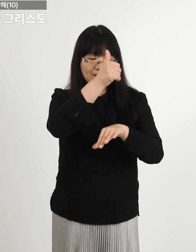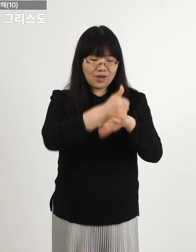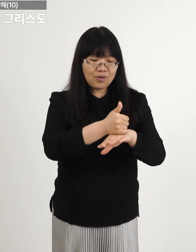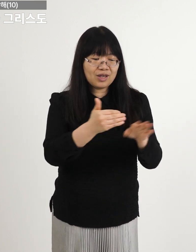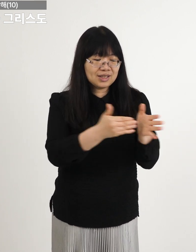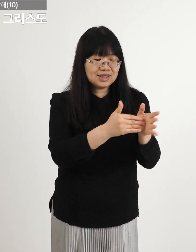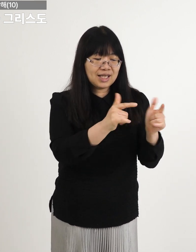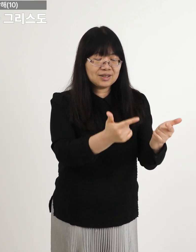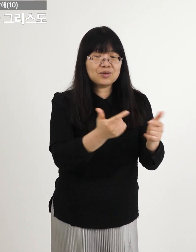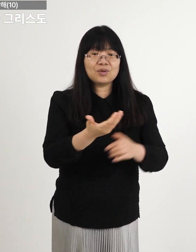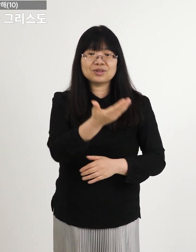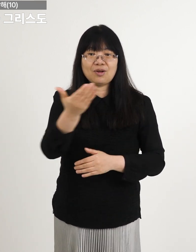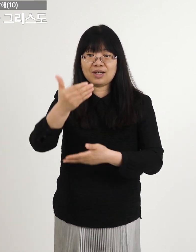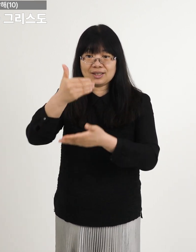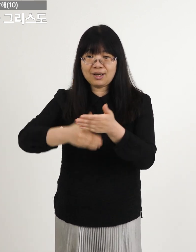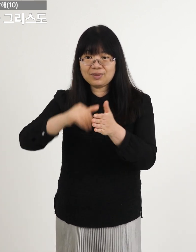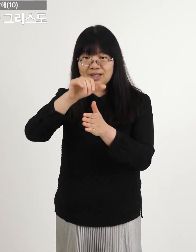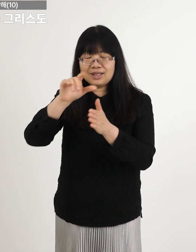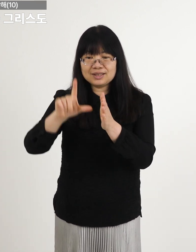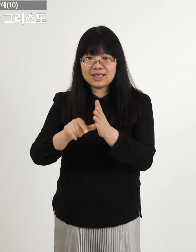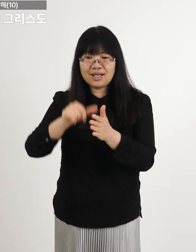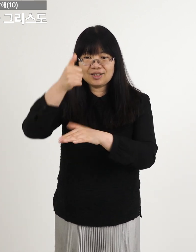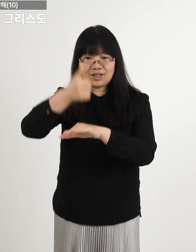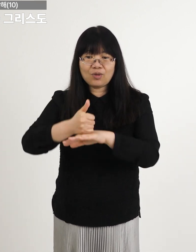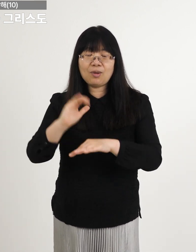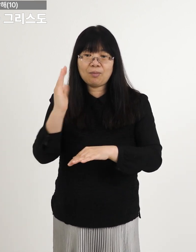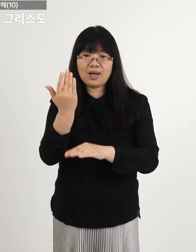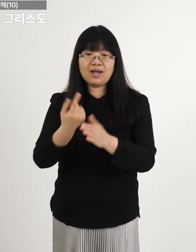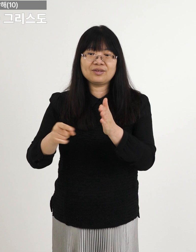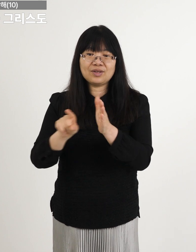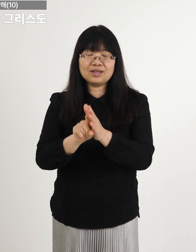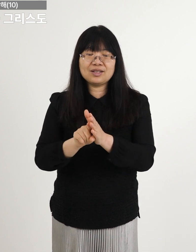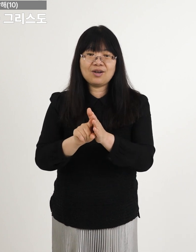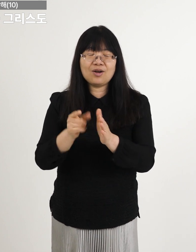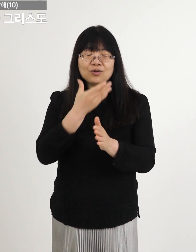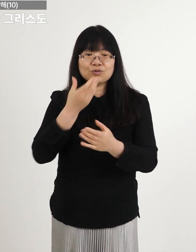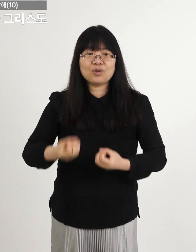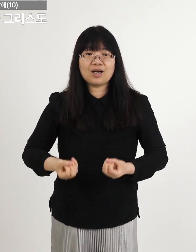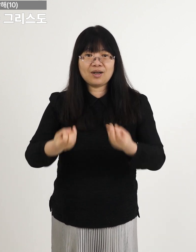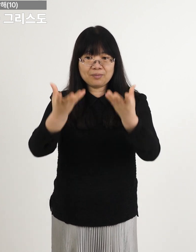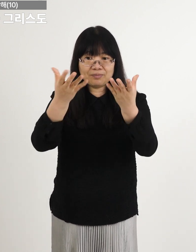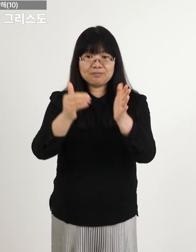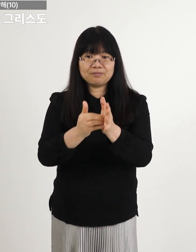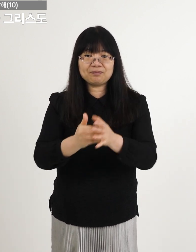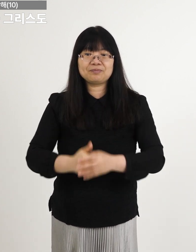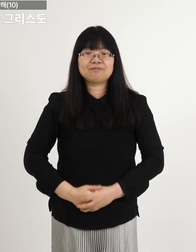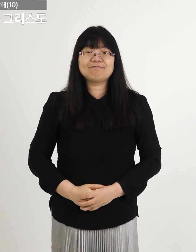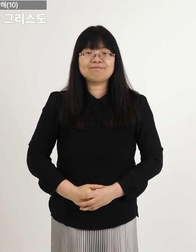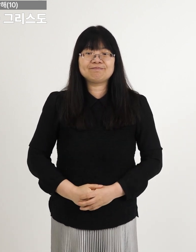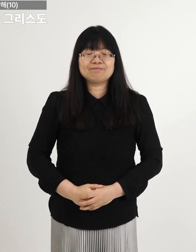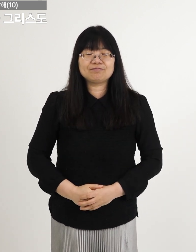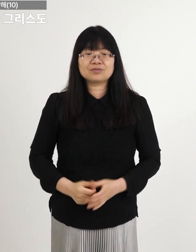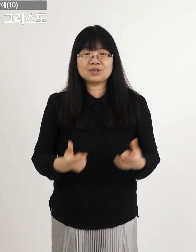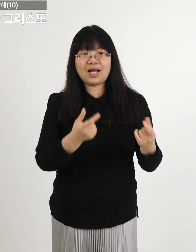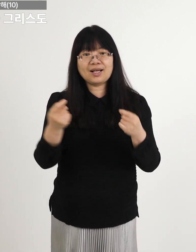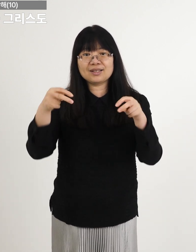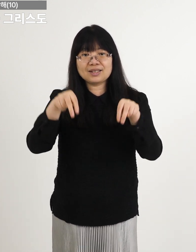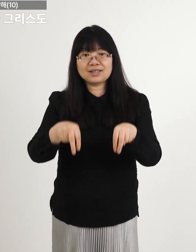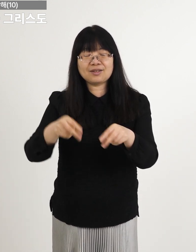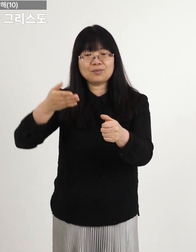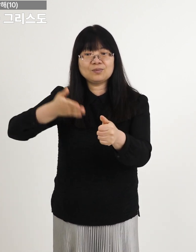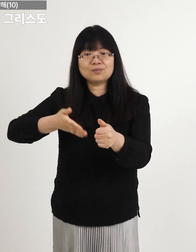아니라 여러분들의 남은 시간의 결론이 될 수 있기를 축원하고 축복합니다. 다